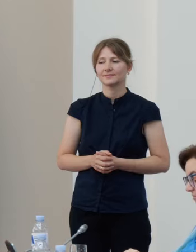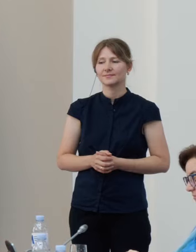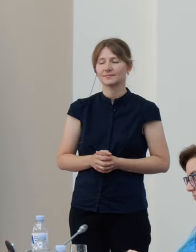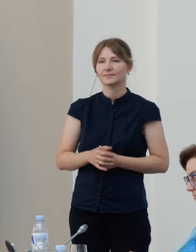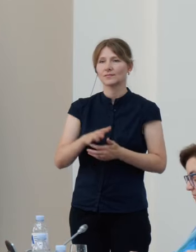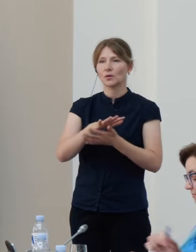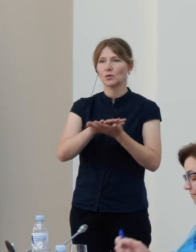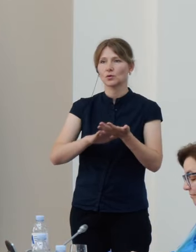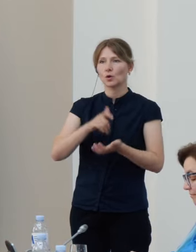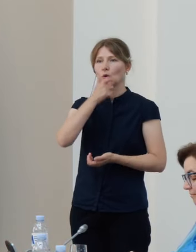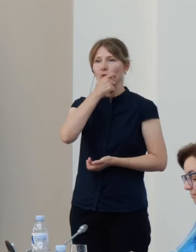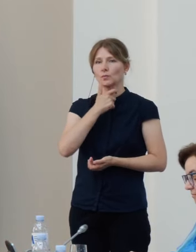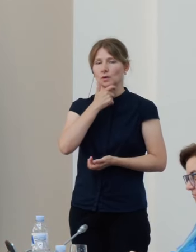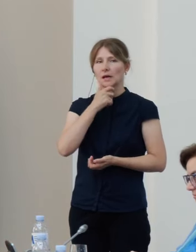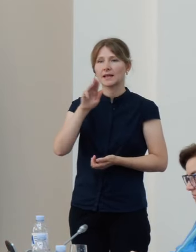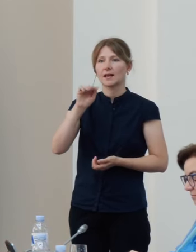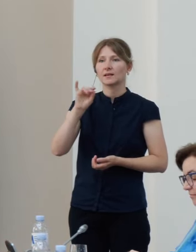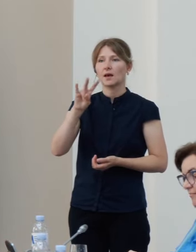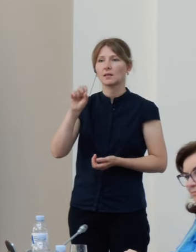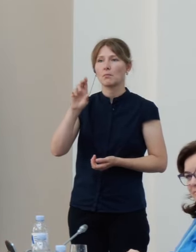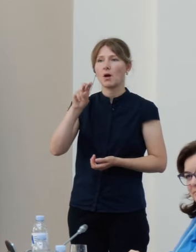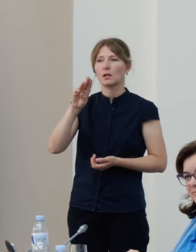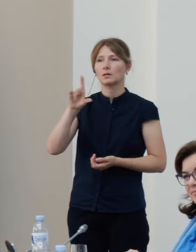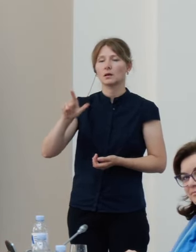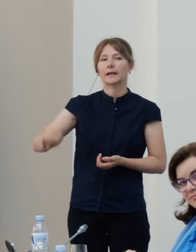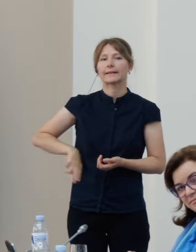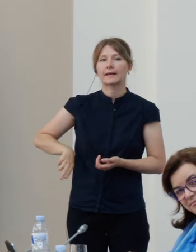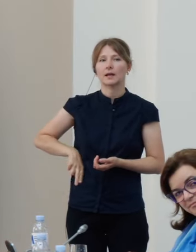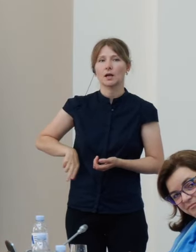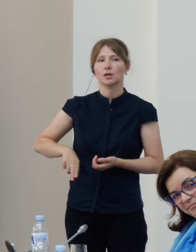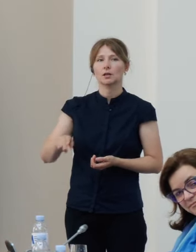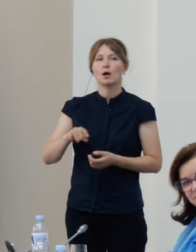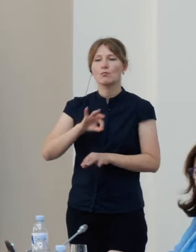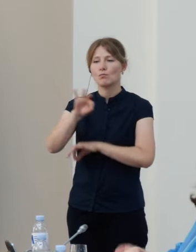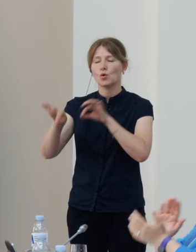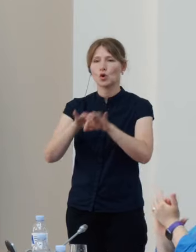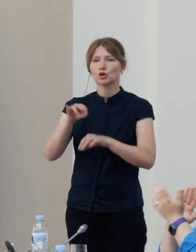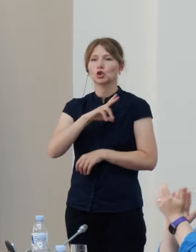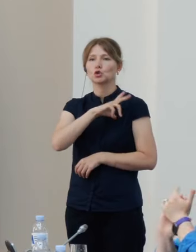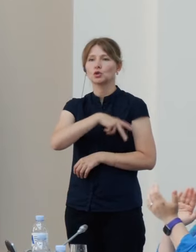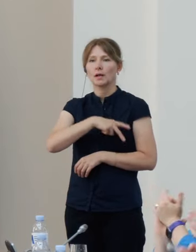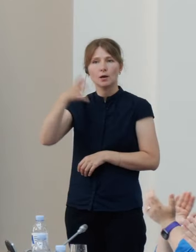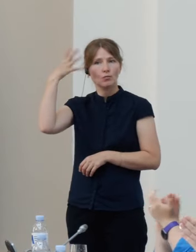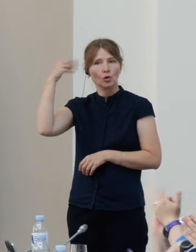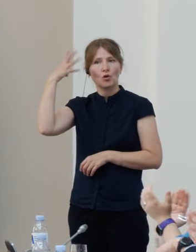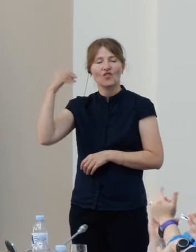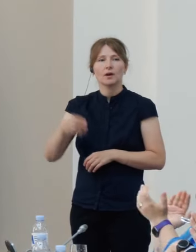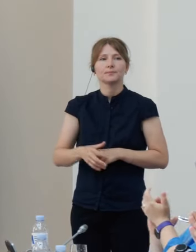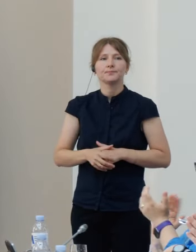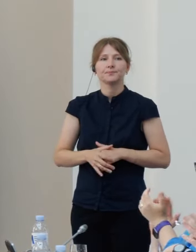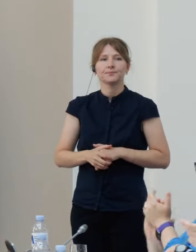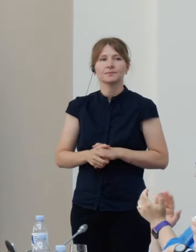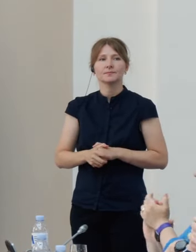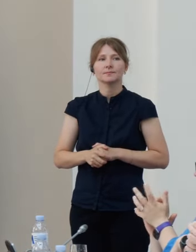În continuare, o invităm pe doamna Tatiana Baltă, directoare Concordia Proiecte Sociale Moldova.